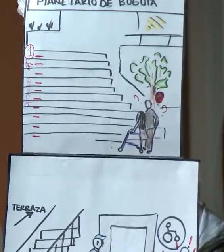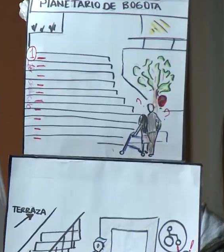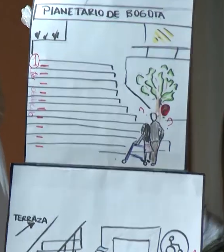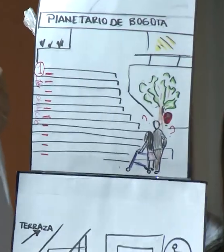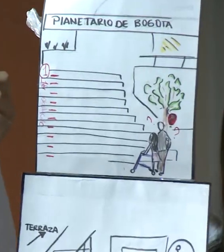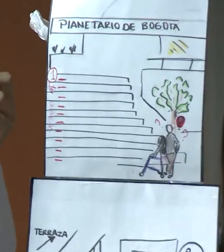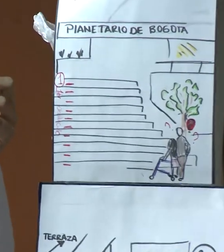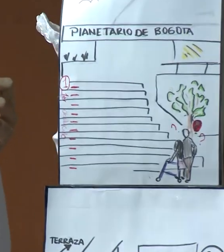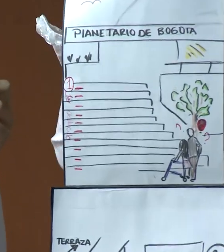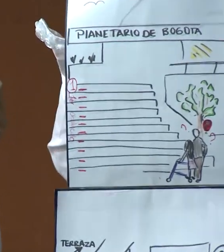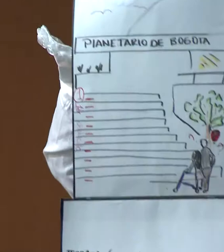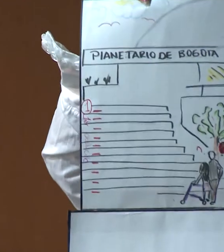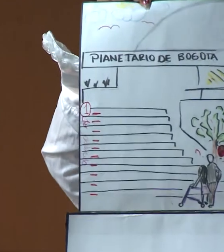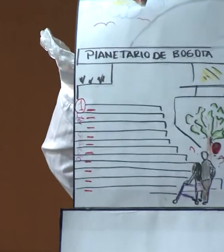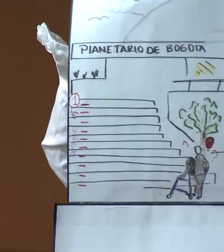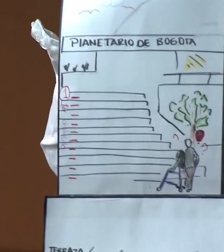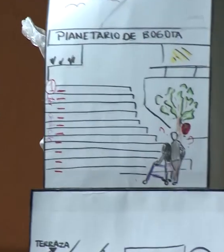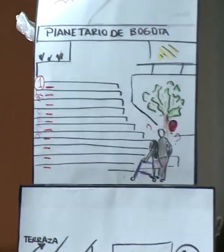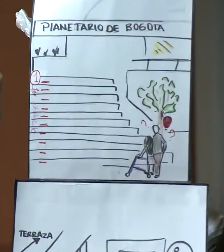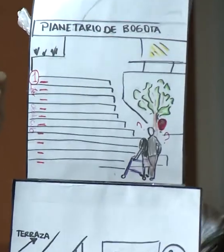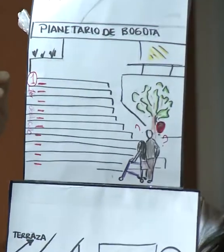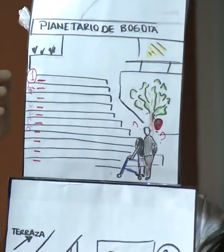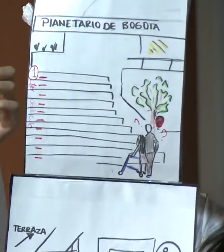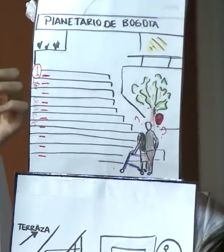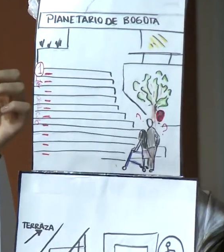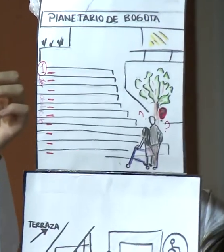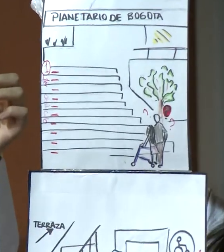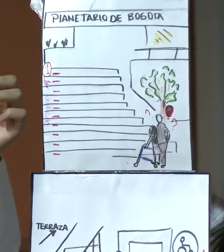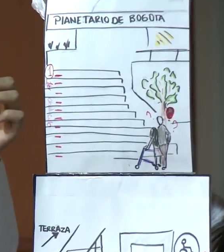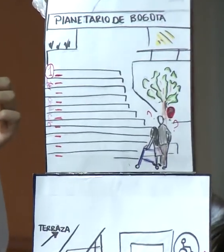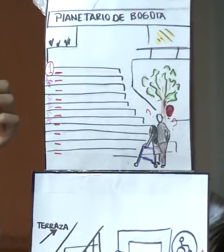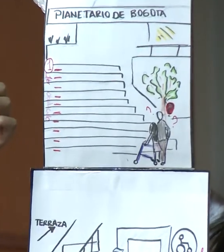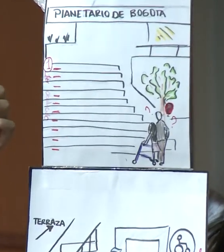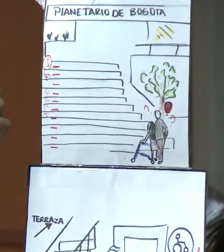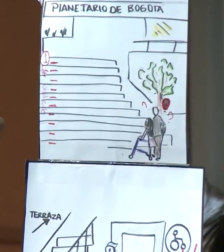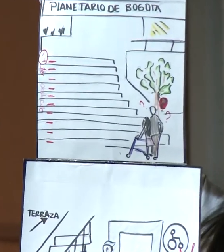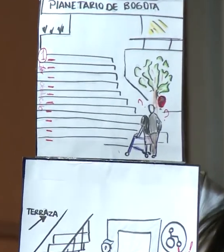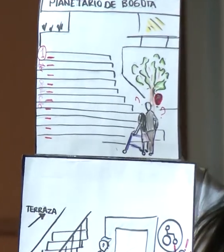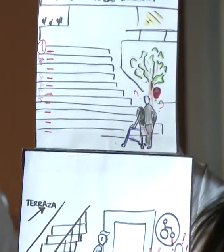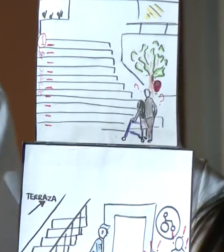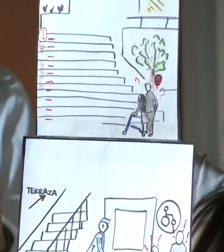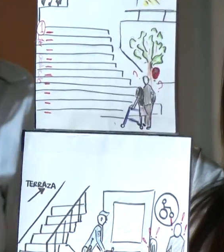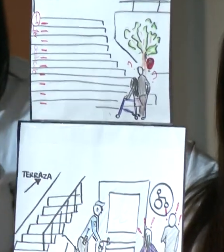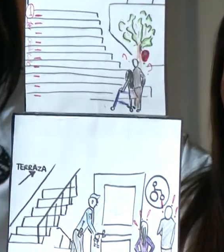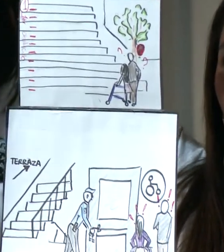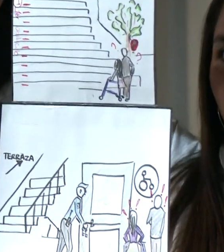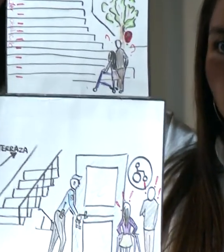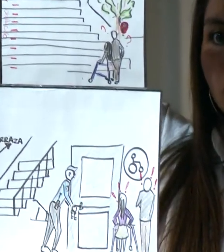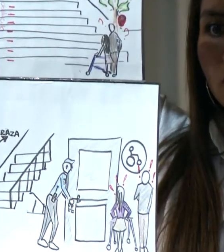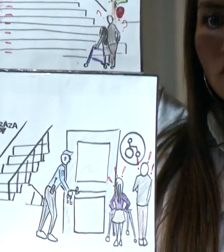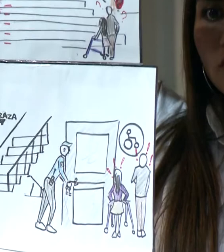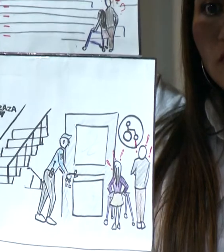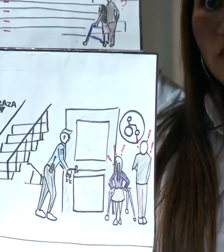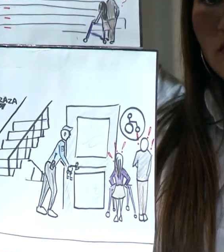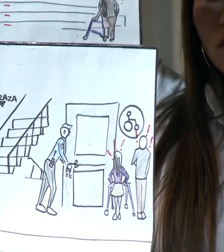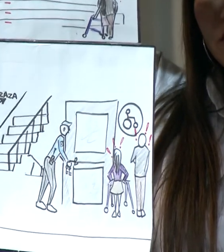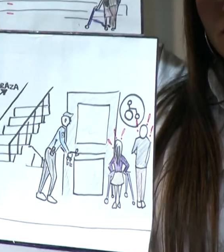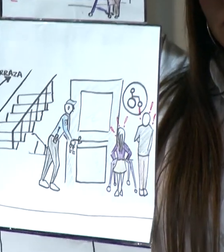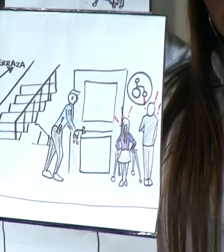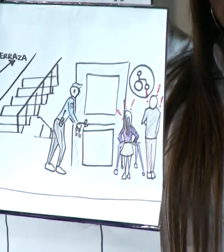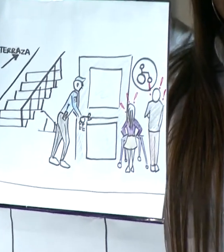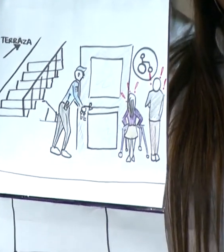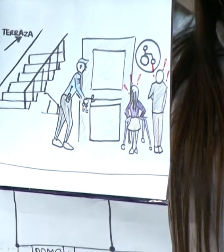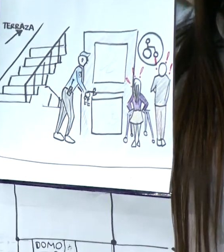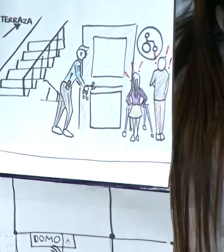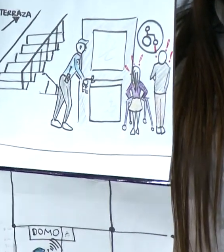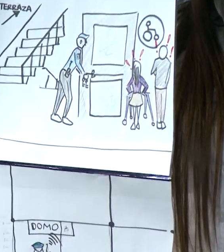que el planetario es un espacio que por todo lado se encuentran solamente escaleras. Entonces, si ustedes llegan por